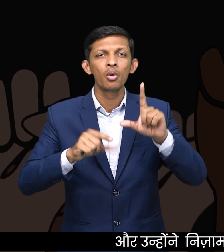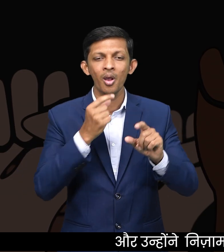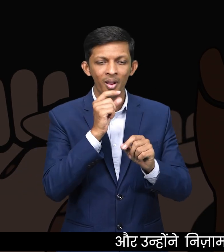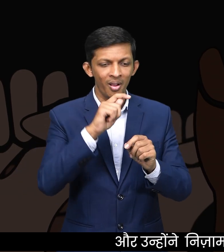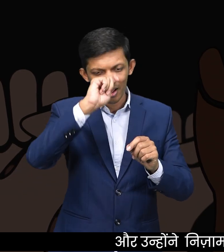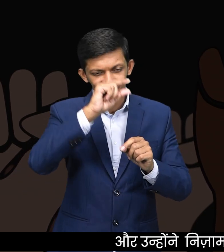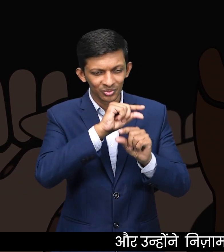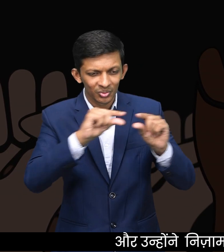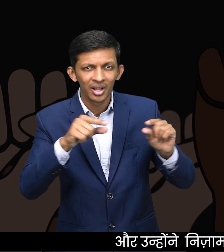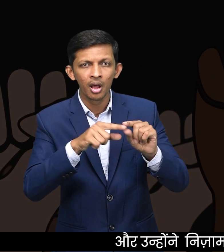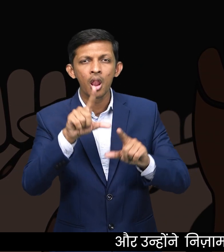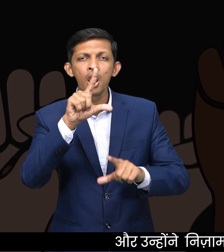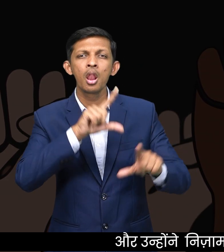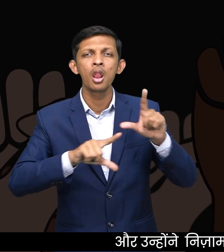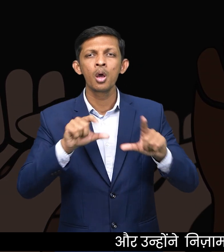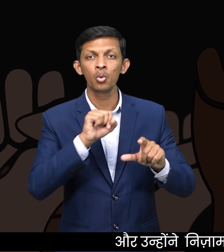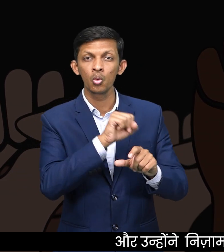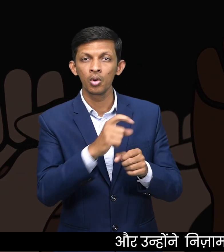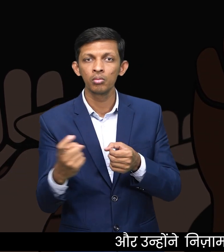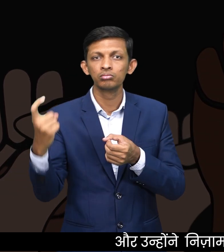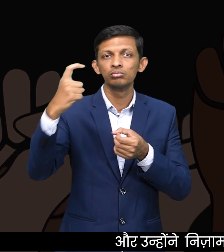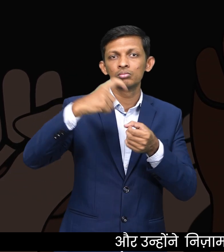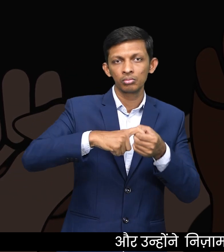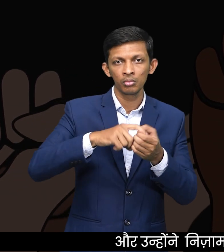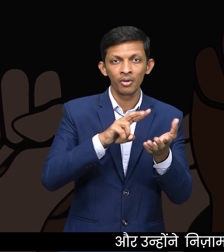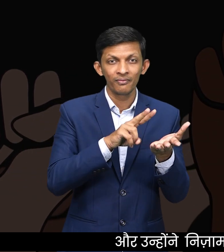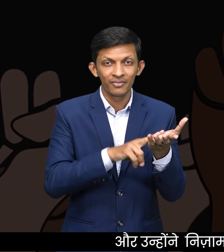और उन्होंने निजाम के लोक निर्माण विभाग में काम किया।